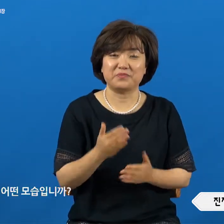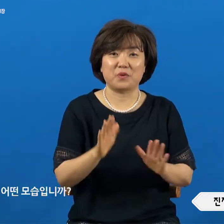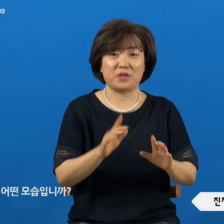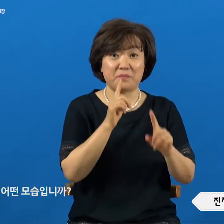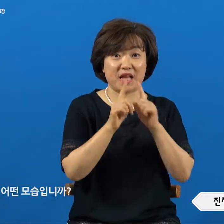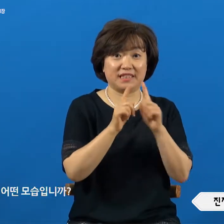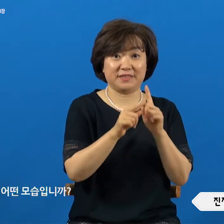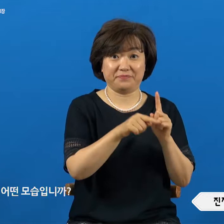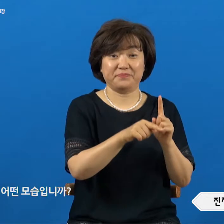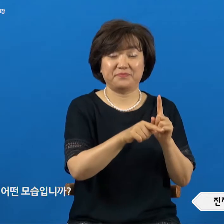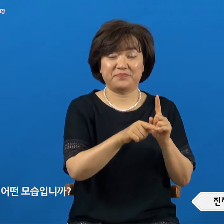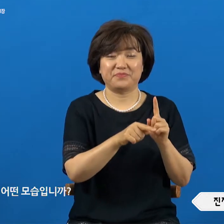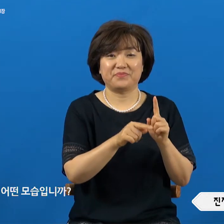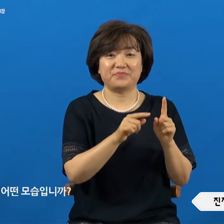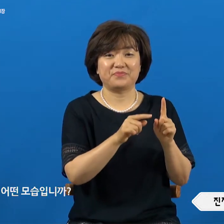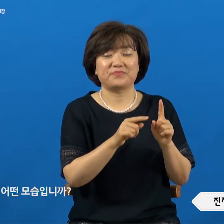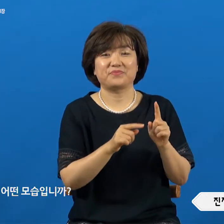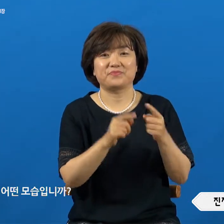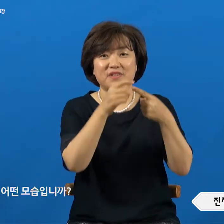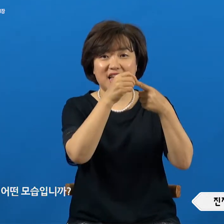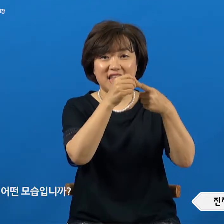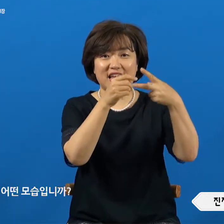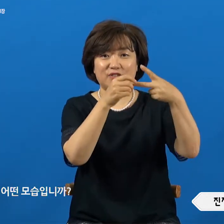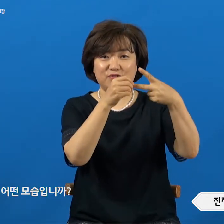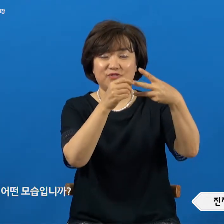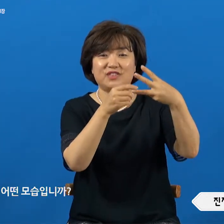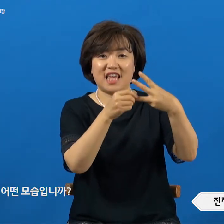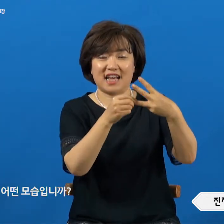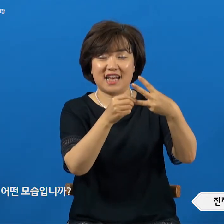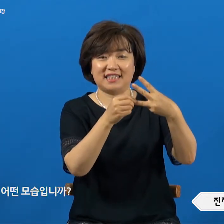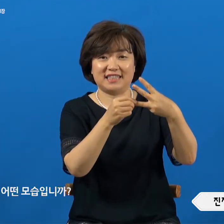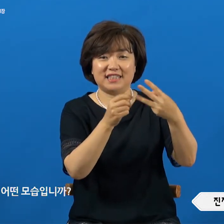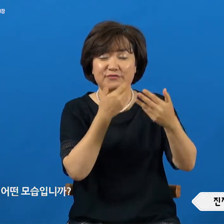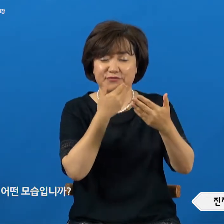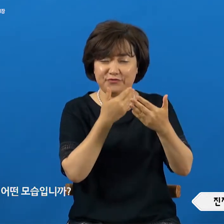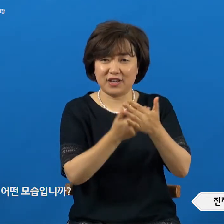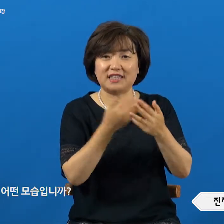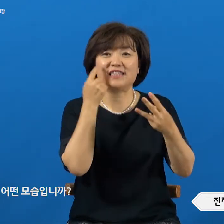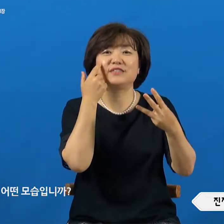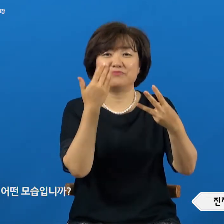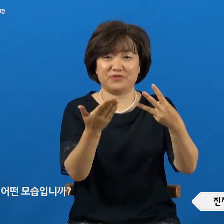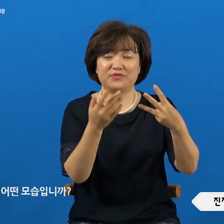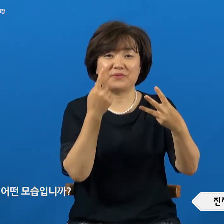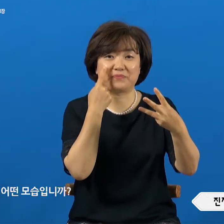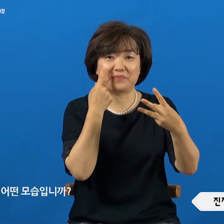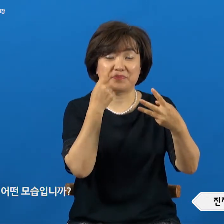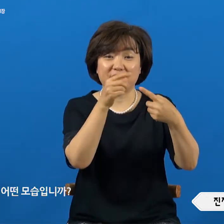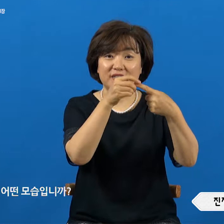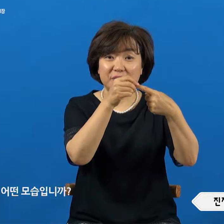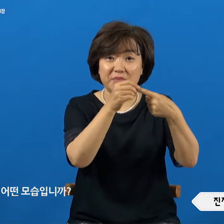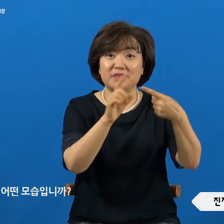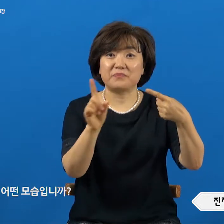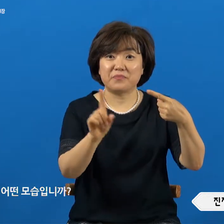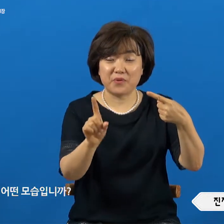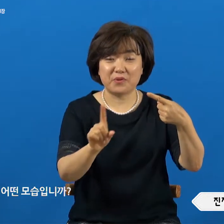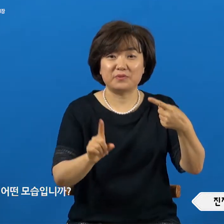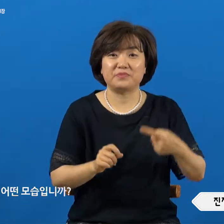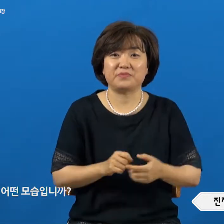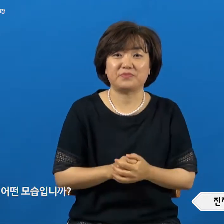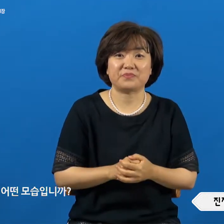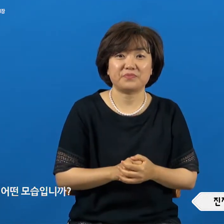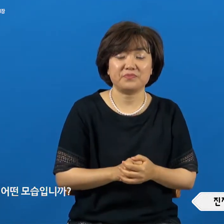본문을 통해서 우리는 세 가지 중요한 질문을 함께 나누어 보고자 합니다. 첫째, 오늘